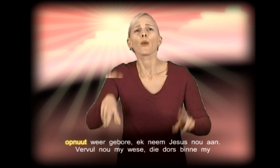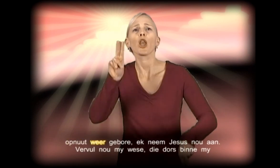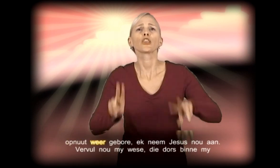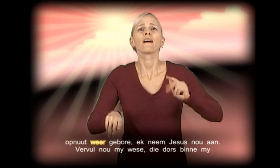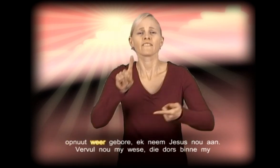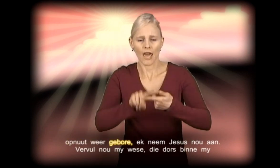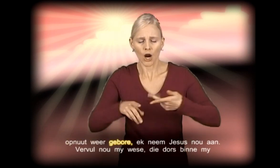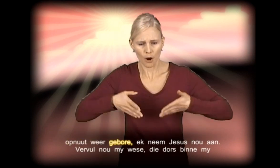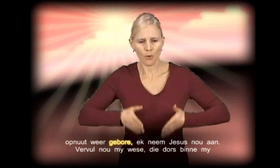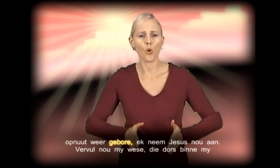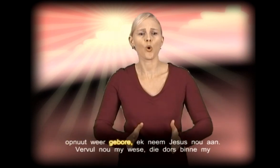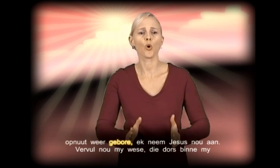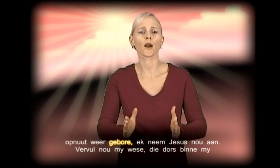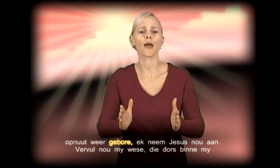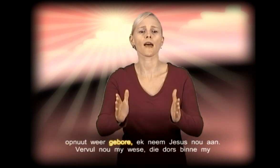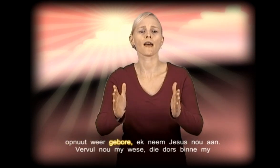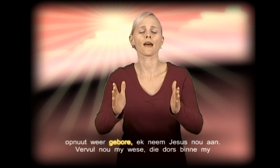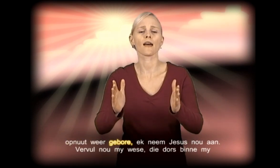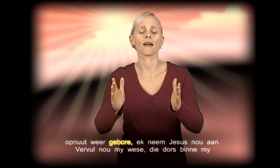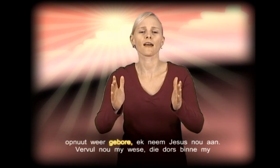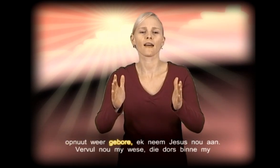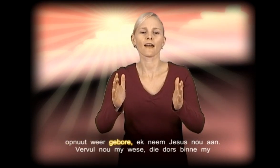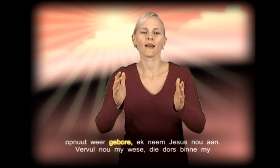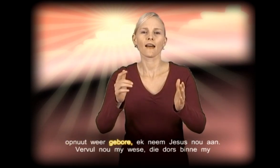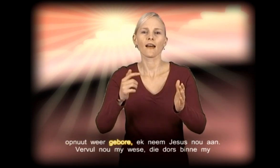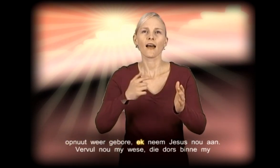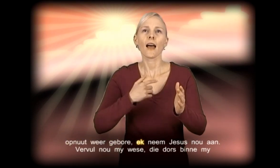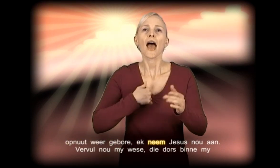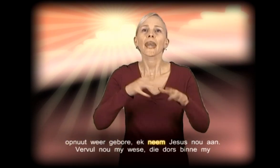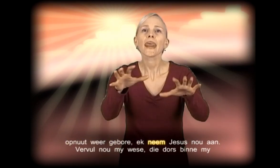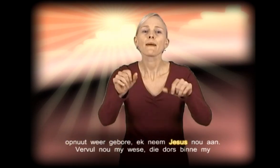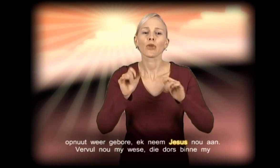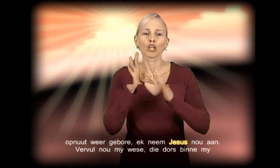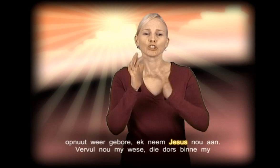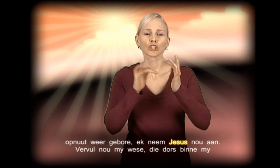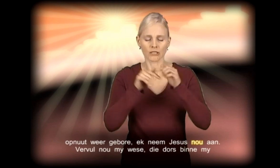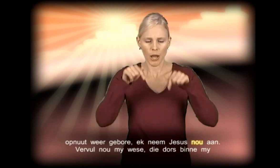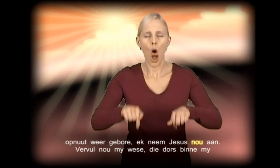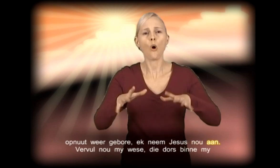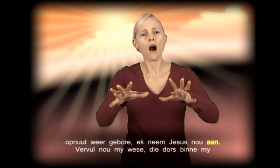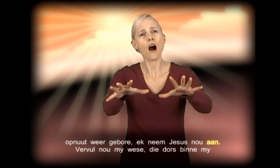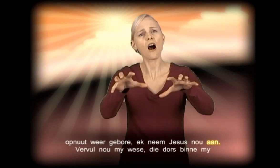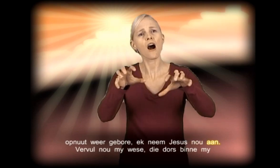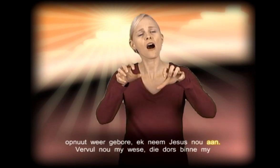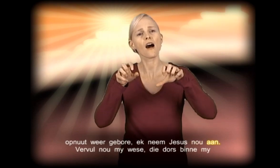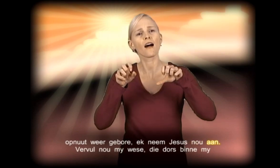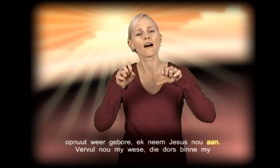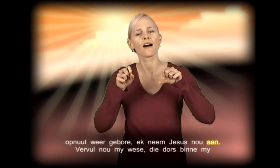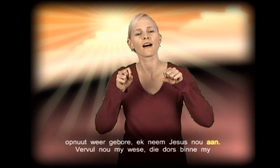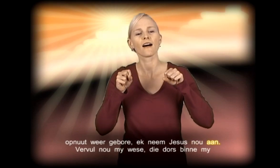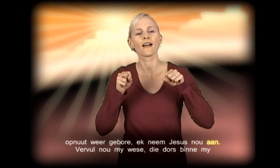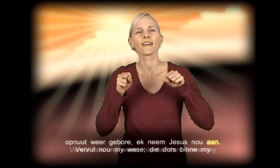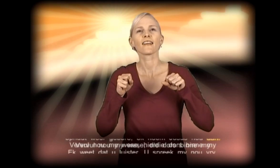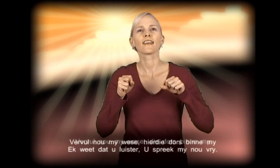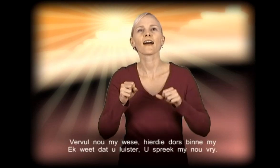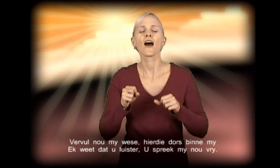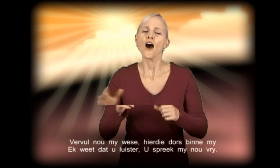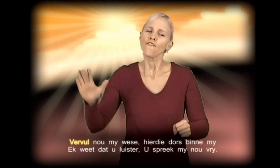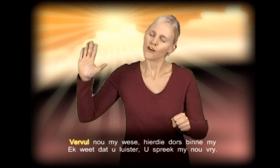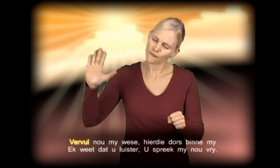opnuut weergebore. Ek neem Jesus nou aan,